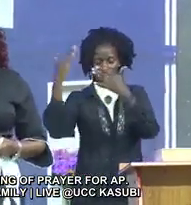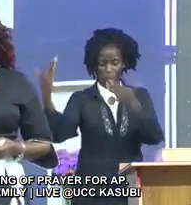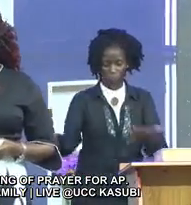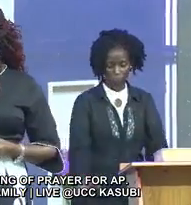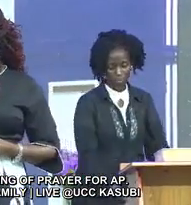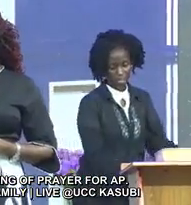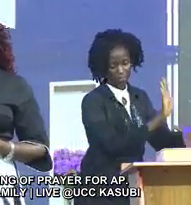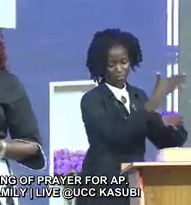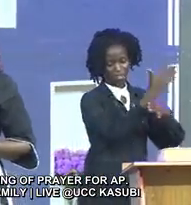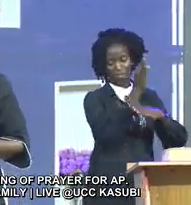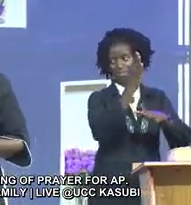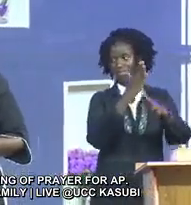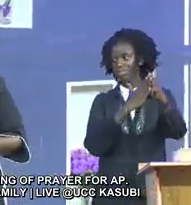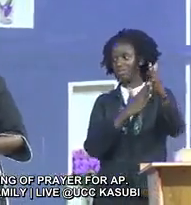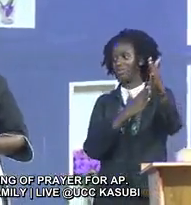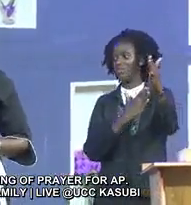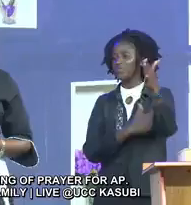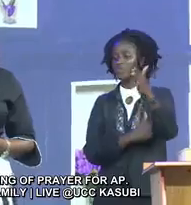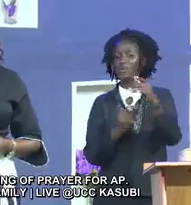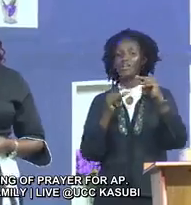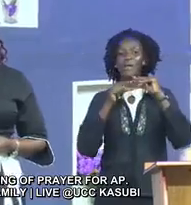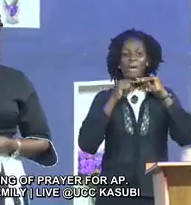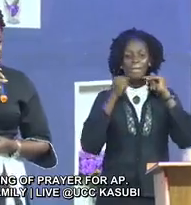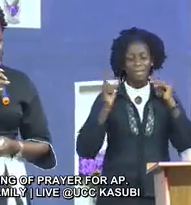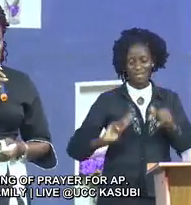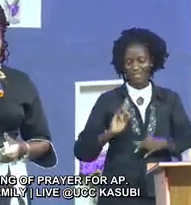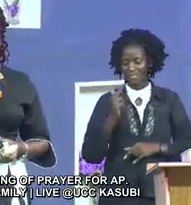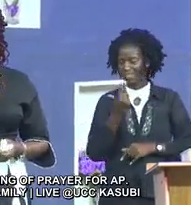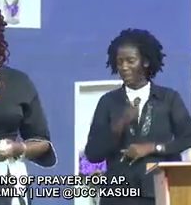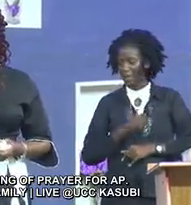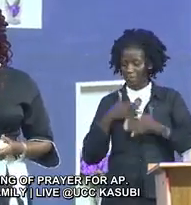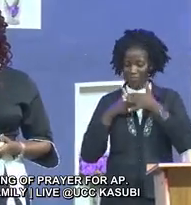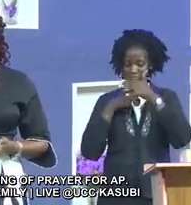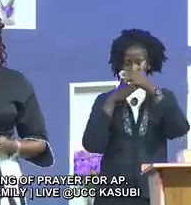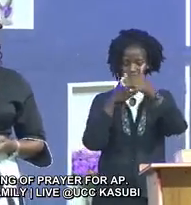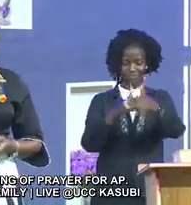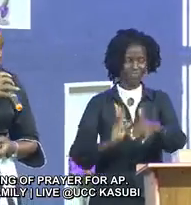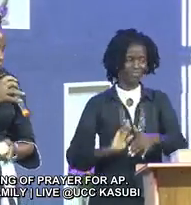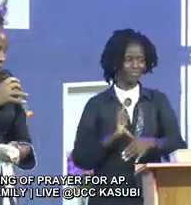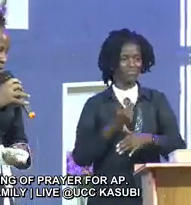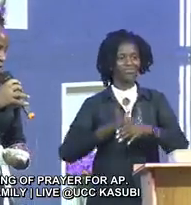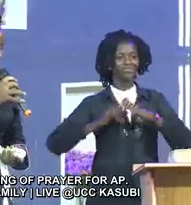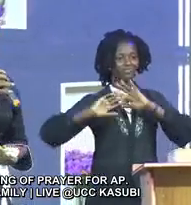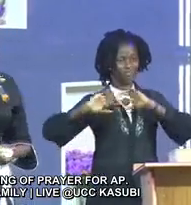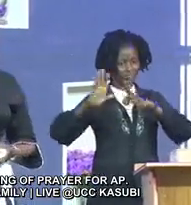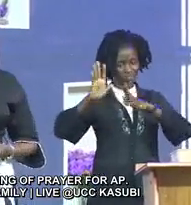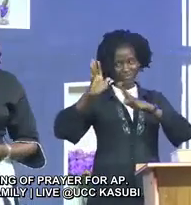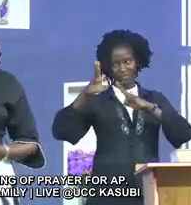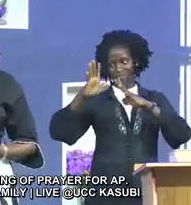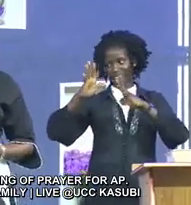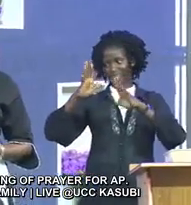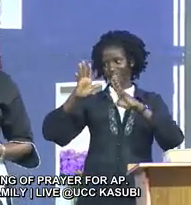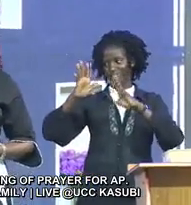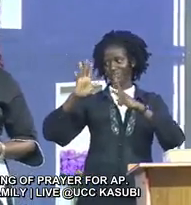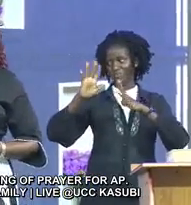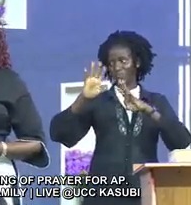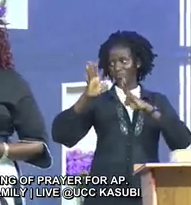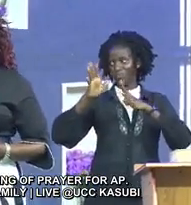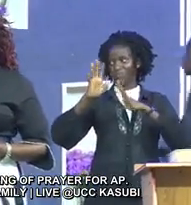Tuanilizo mweleza wa mukama Omusumba wafe atwale maso yongera ku ngalo ezo